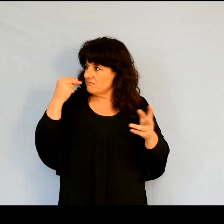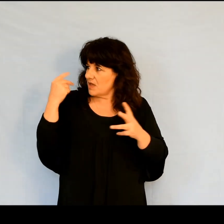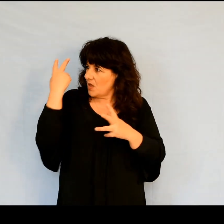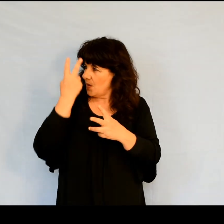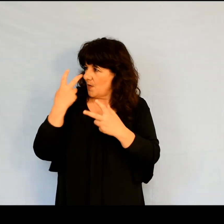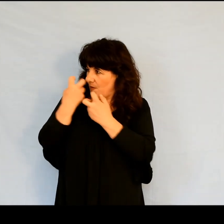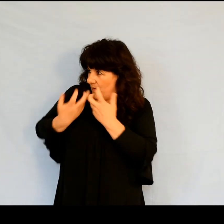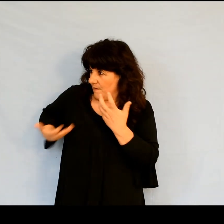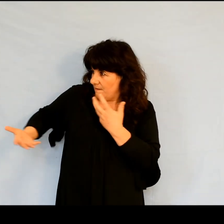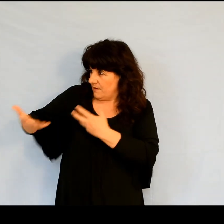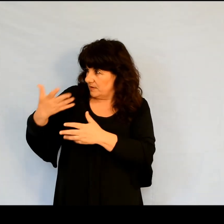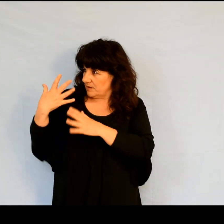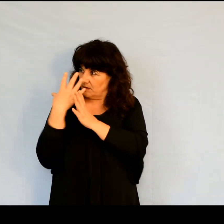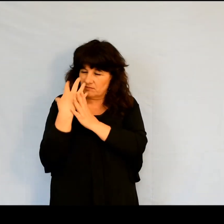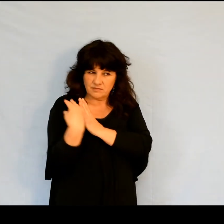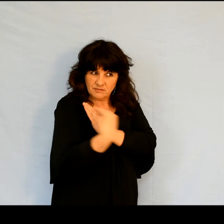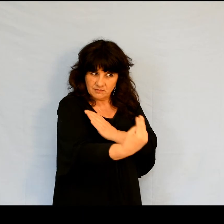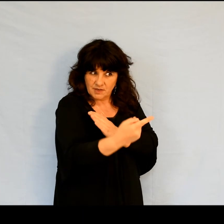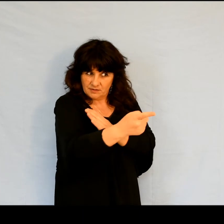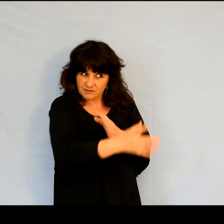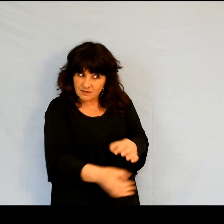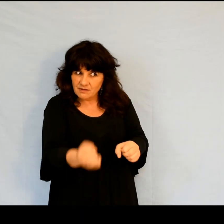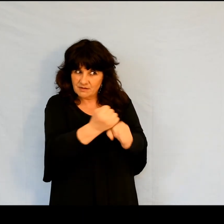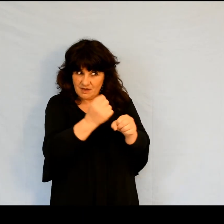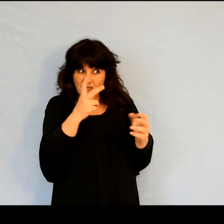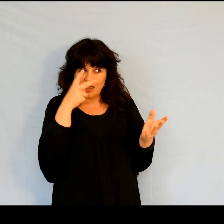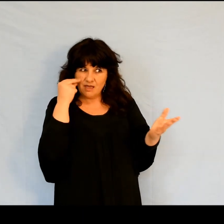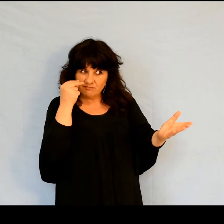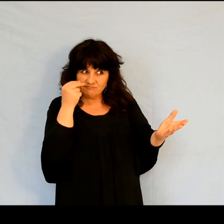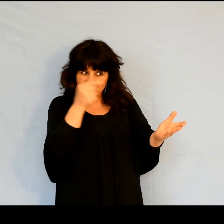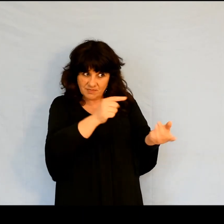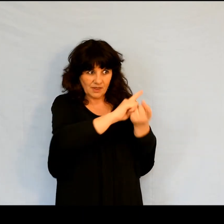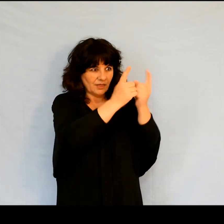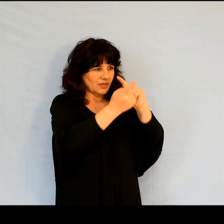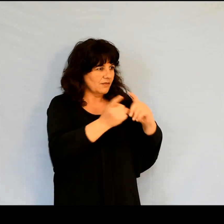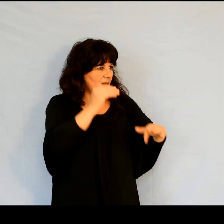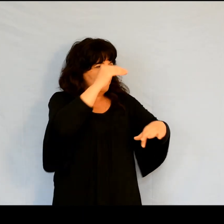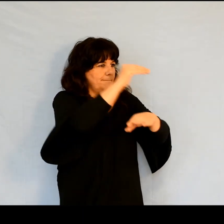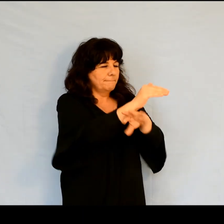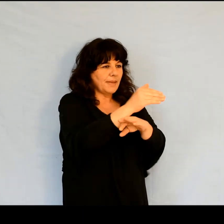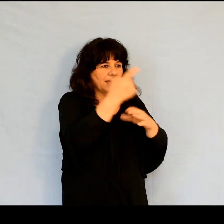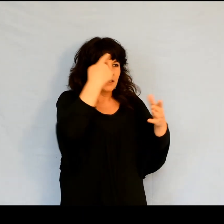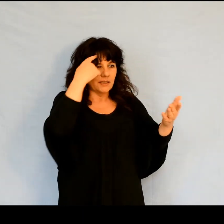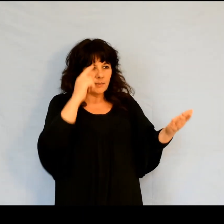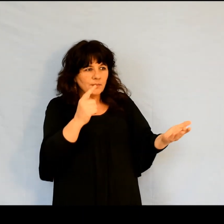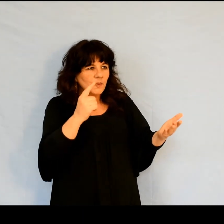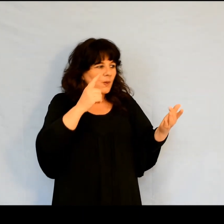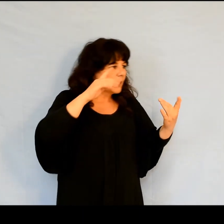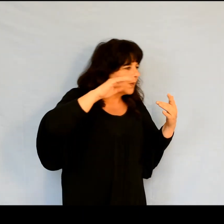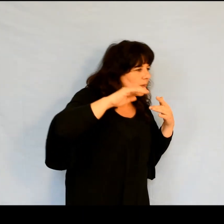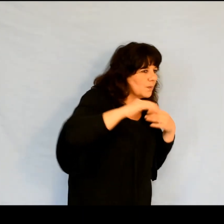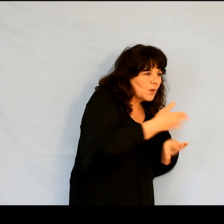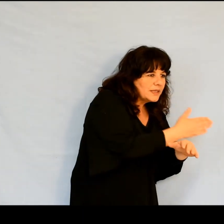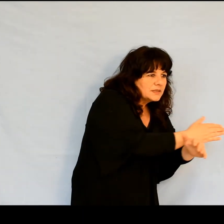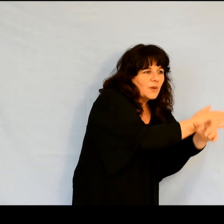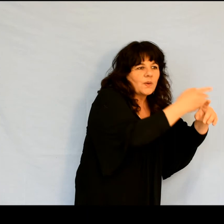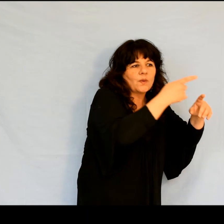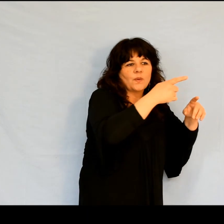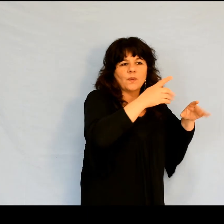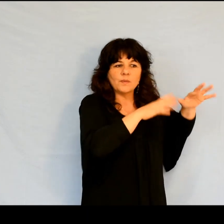qu'il soit le maître des poissons de la mer, des oiseaux du ciel, des bestiaux,